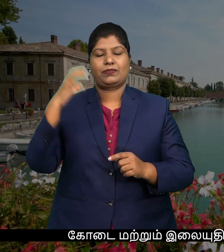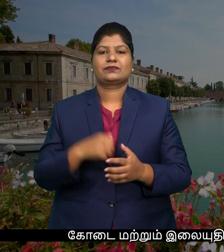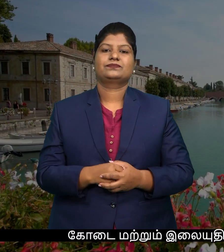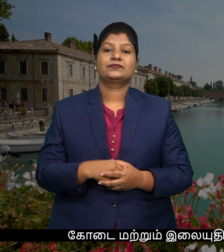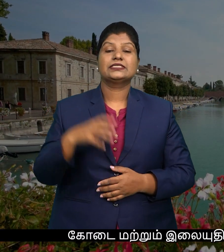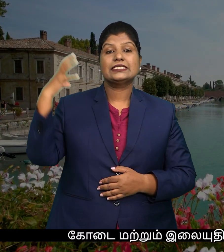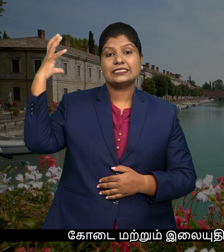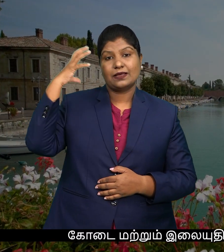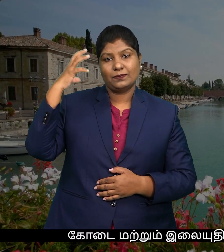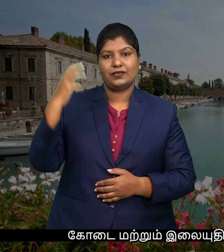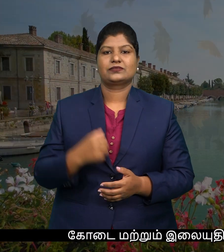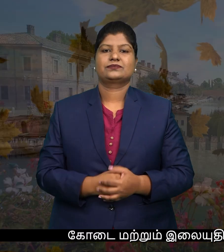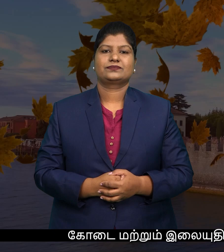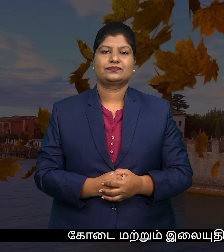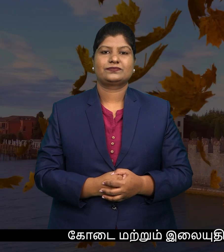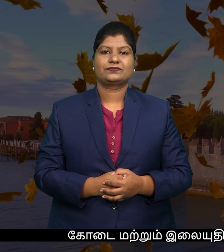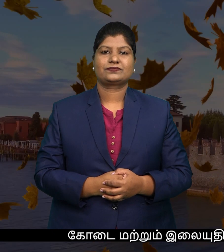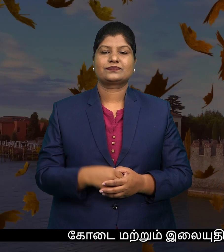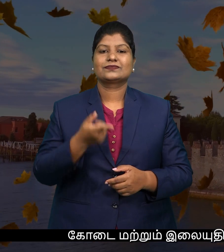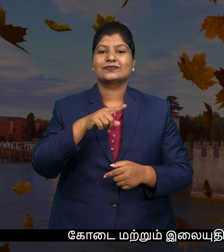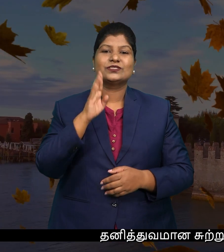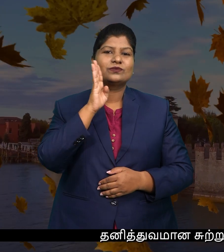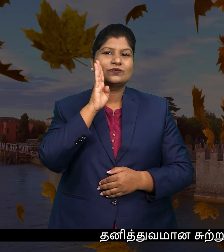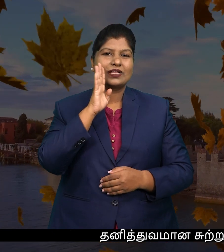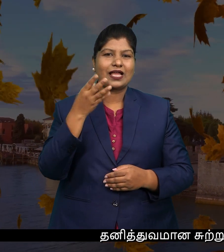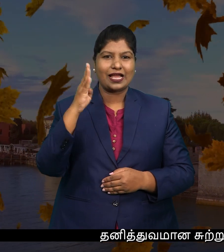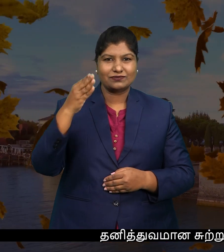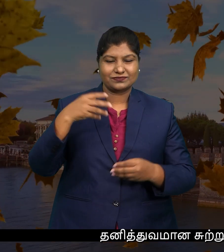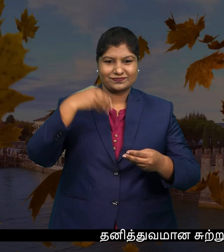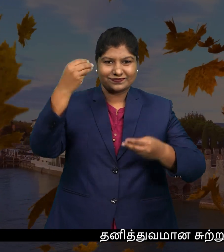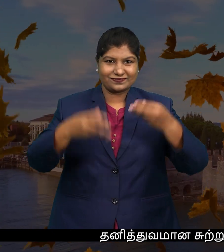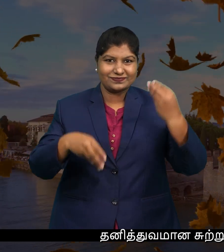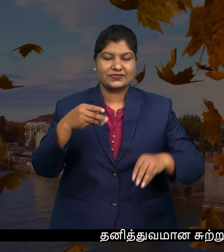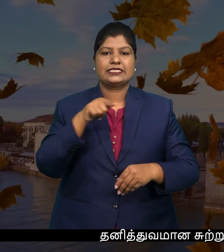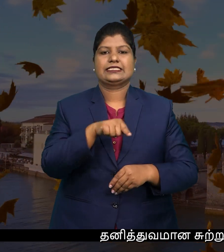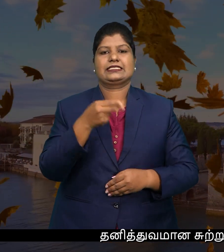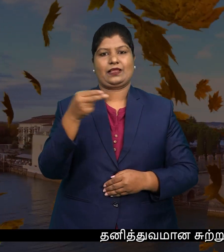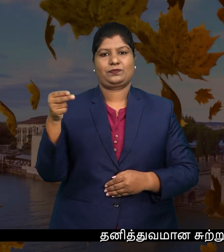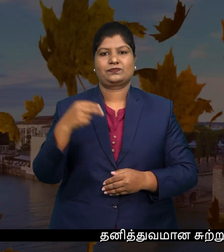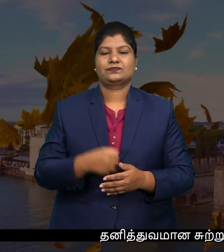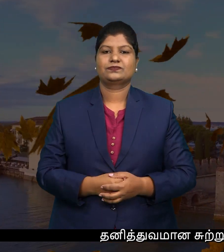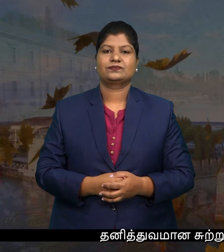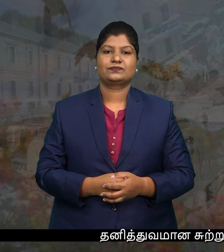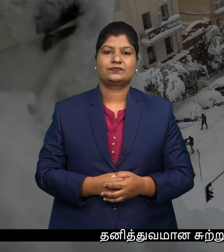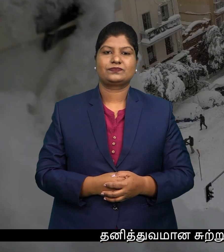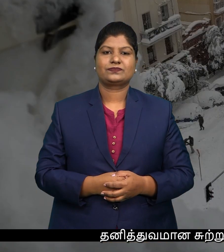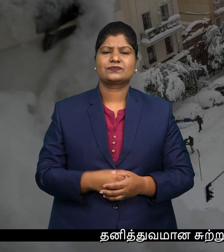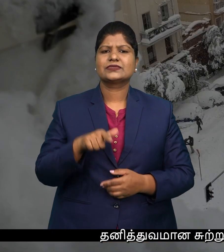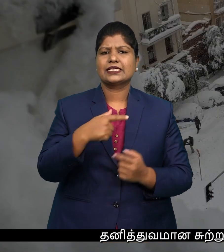கோடை மற்றும் இலையுதிர் காலம் ஒவ்வொன்றும் அதன் தனித்துவமான சுற்றுச்சூழல் மாற்றங்களுடன்